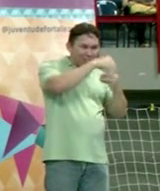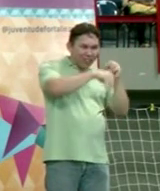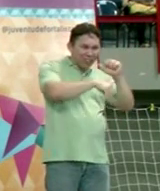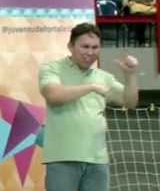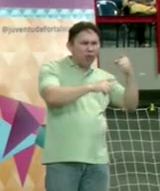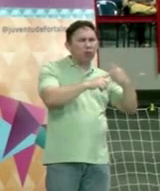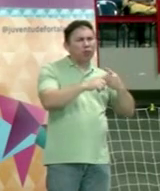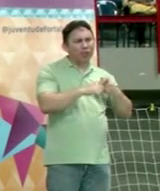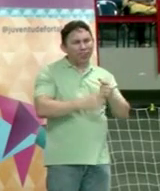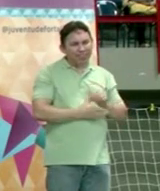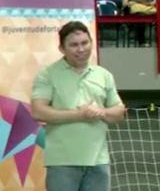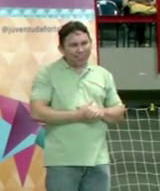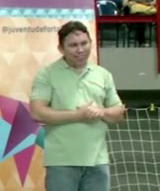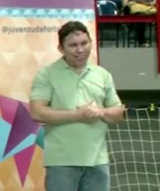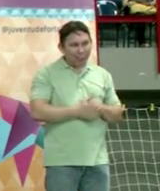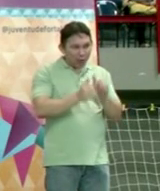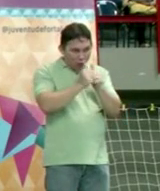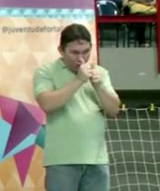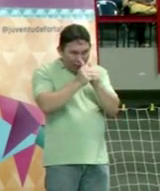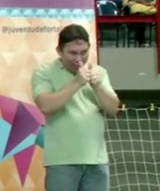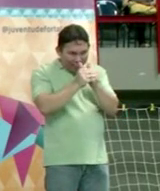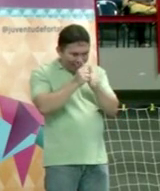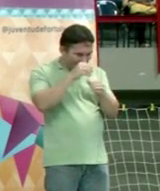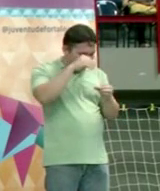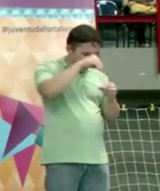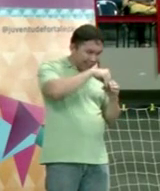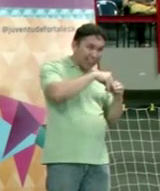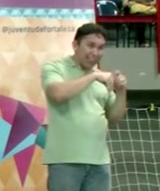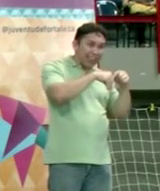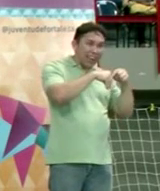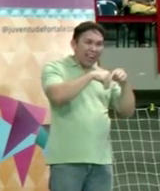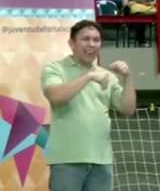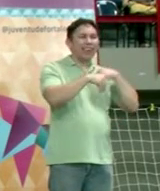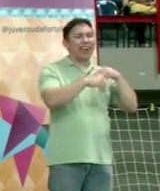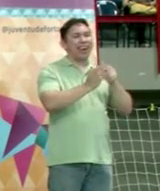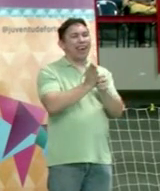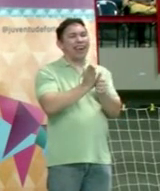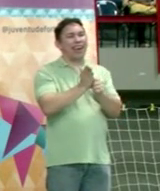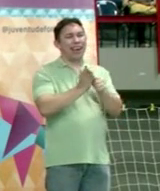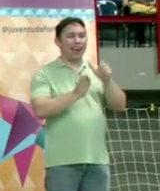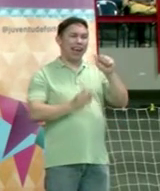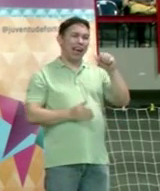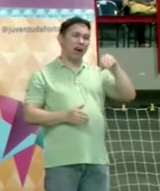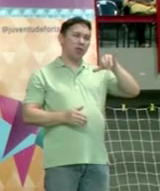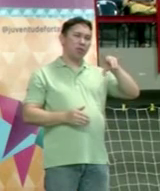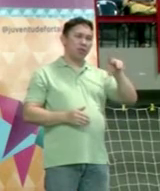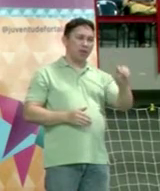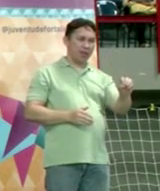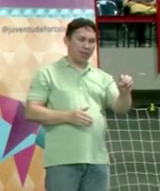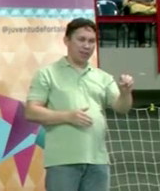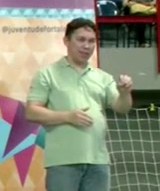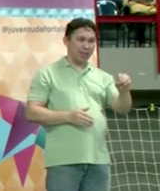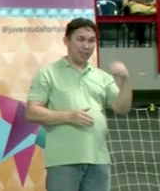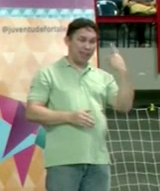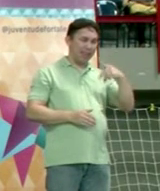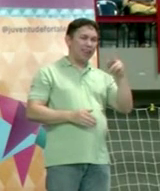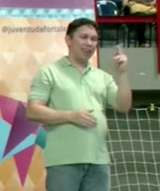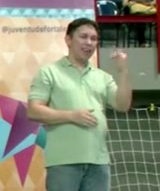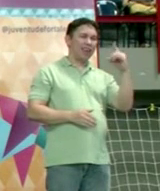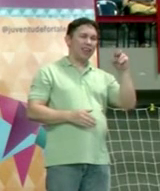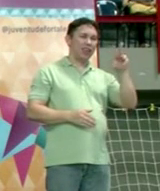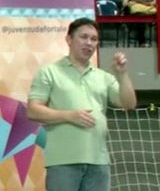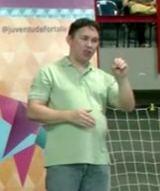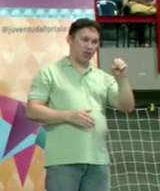se faz isso? O arroz, ele é feito de amido. E o amido, ele é higroscópico,